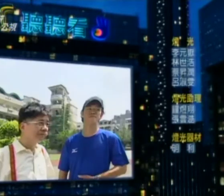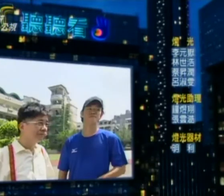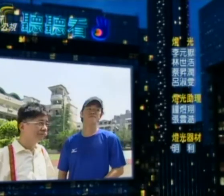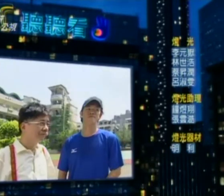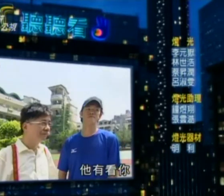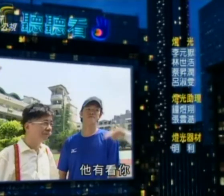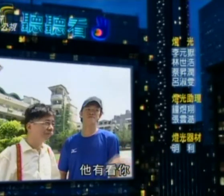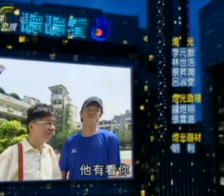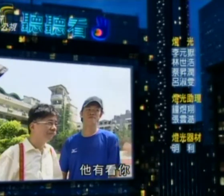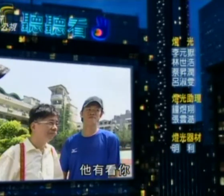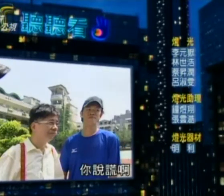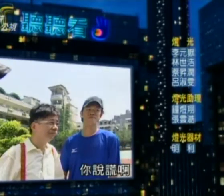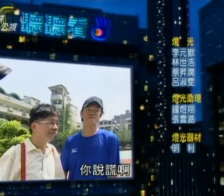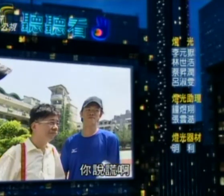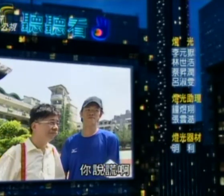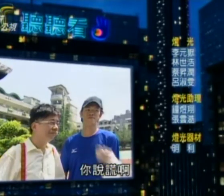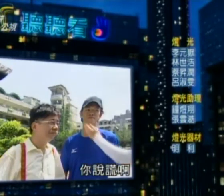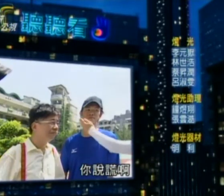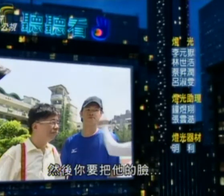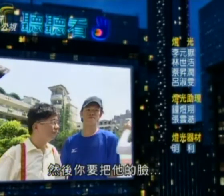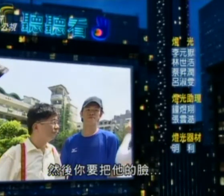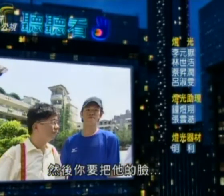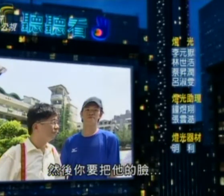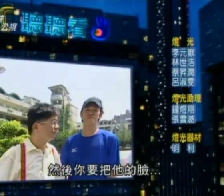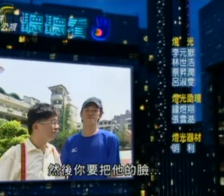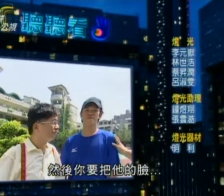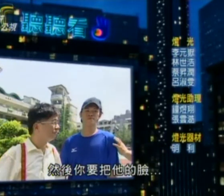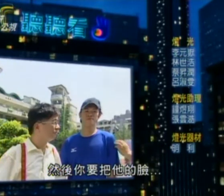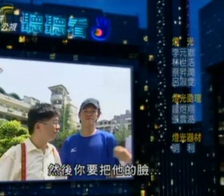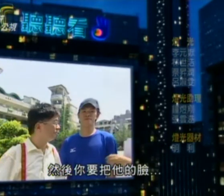他有看你，你说谎吗？然后你要把他的脸。 对呀、